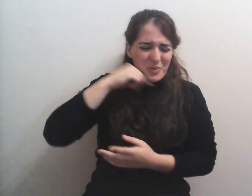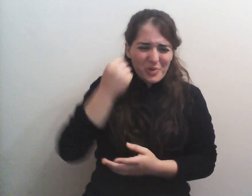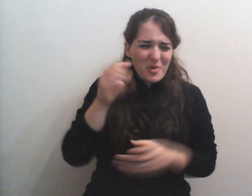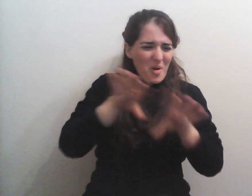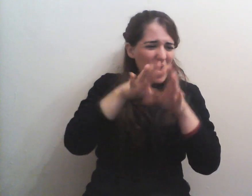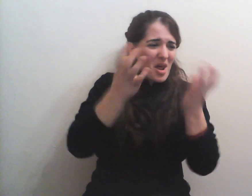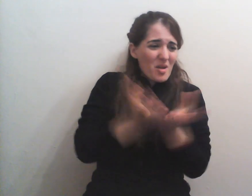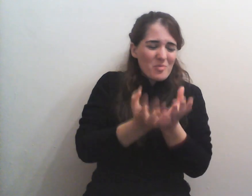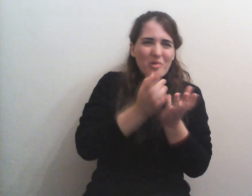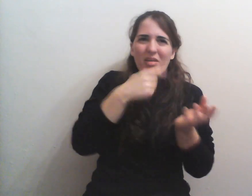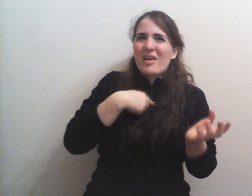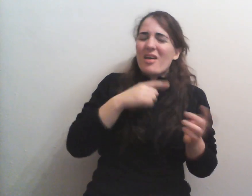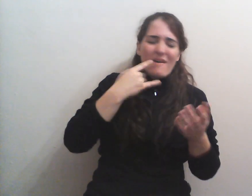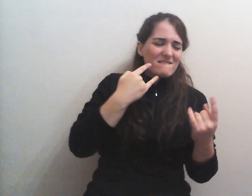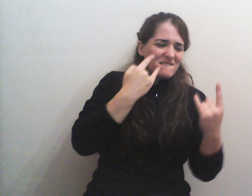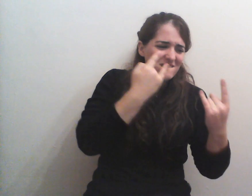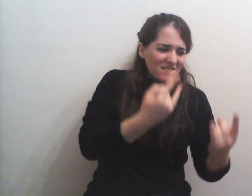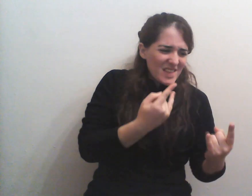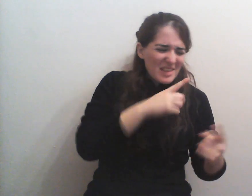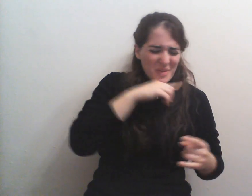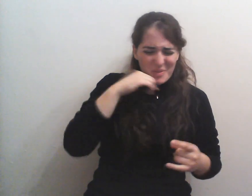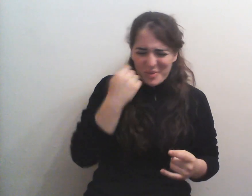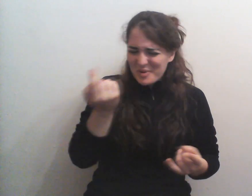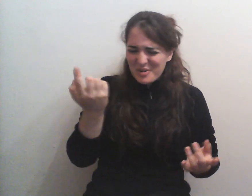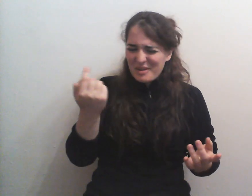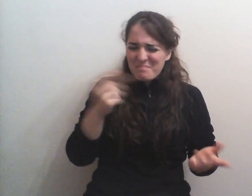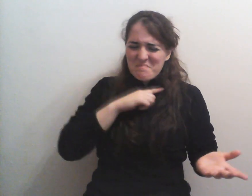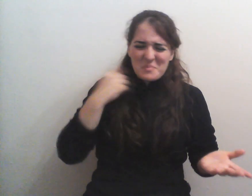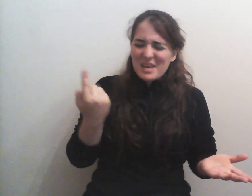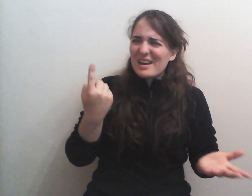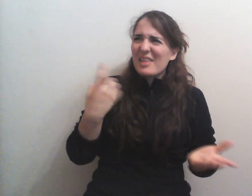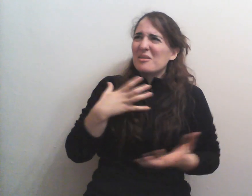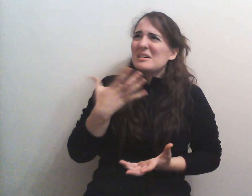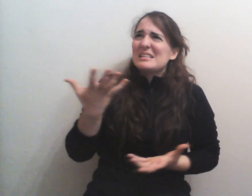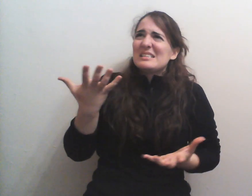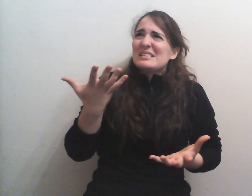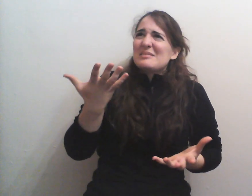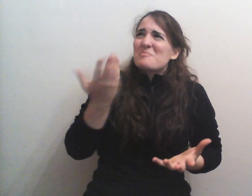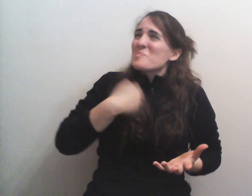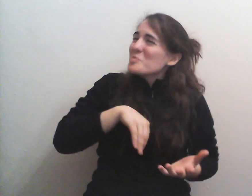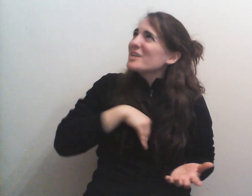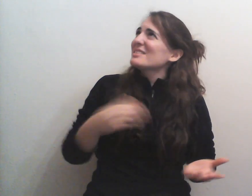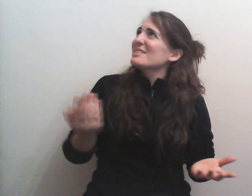esta nación. Oh, Señor, te pedimos, Dios, que sigas salvando aquí en Almería, en España, en